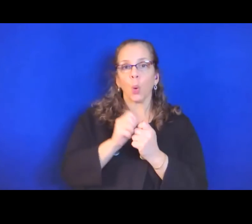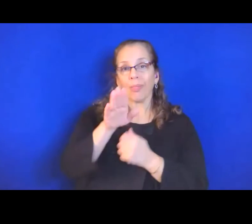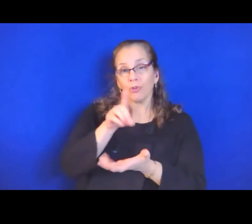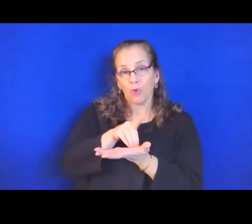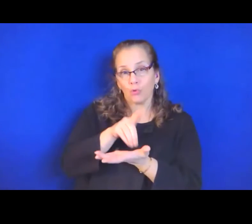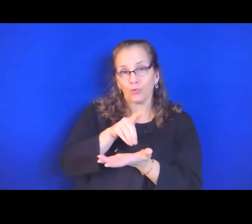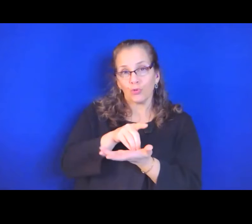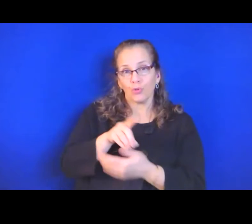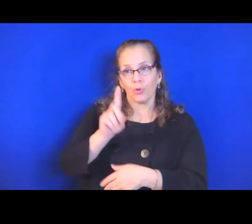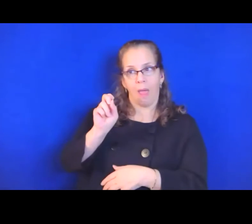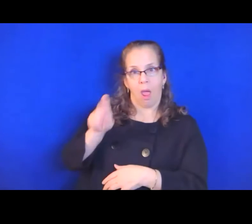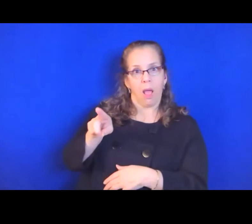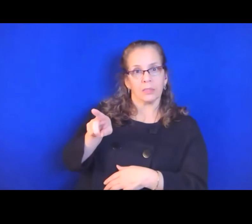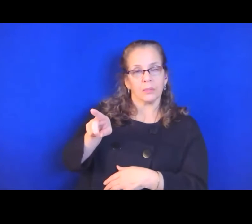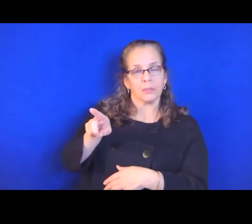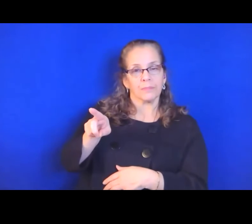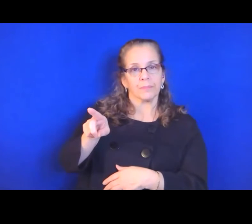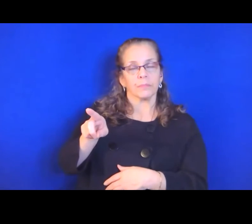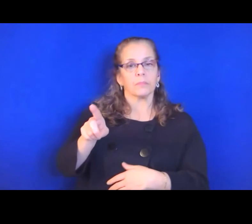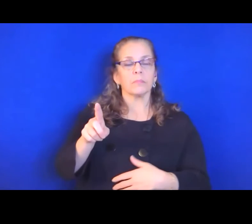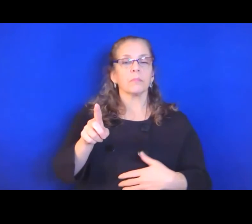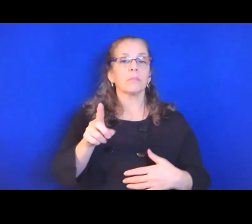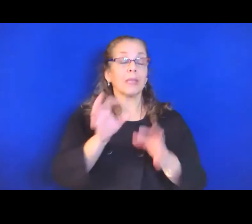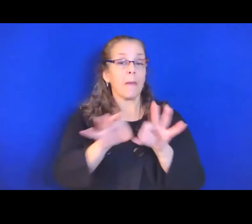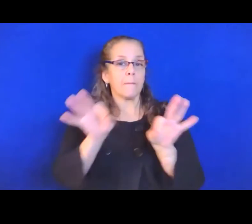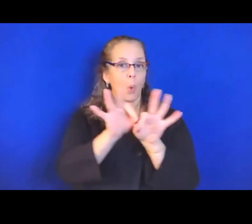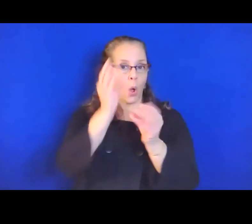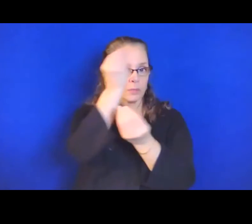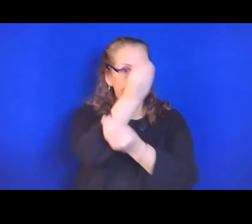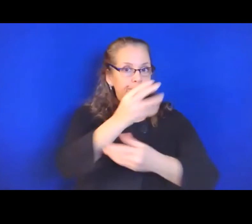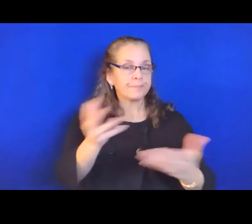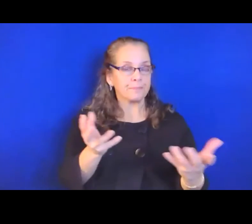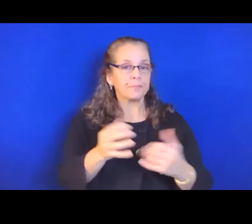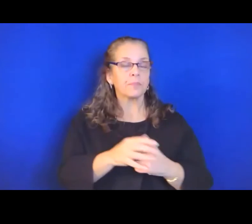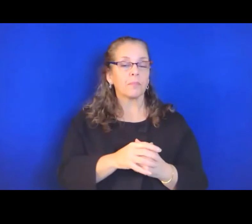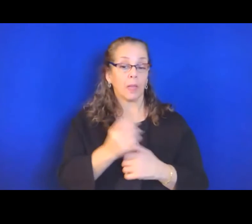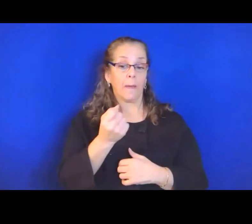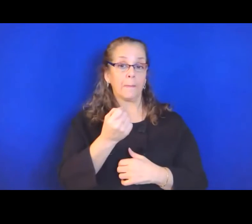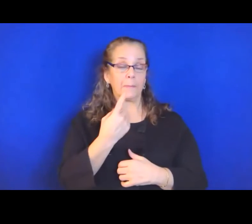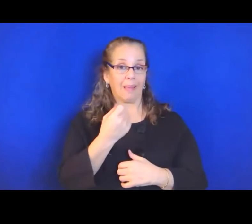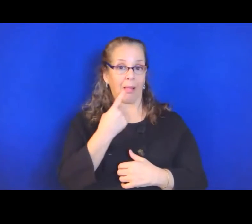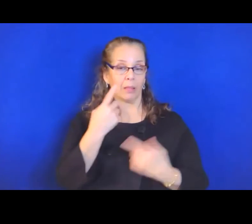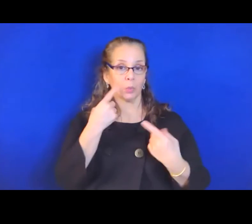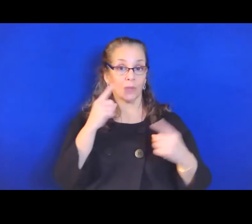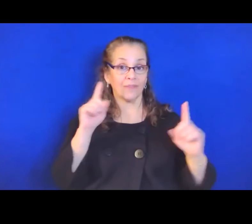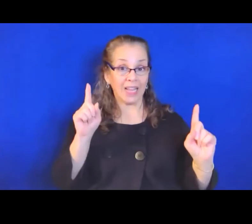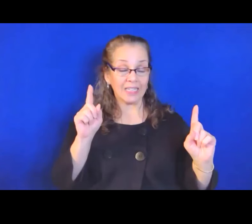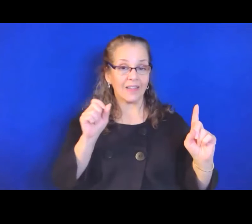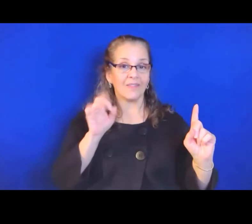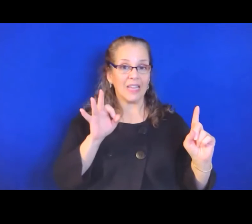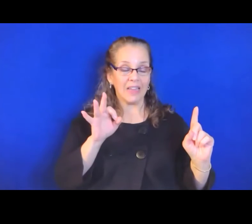用这个用在最比较弱势的一种人群，还有老